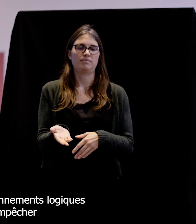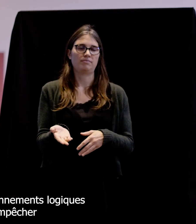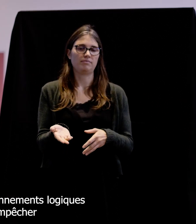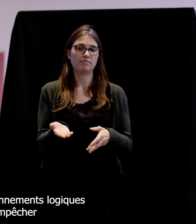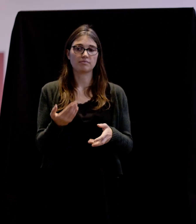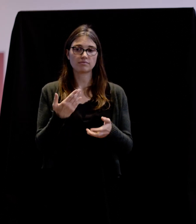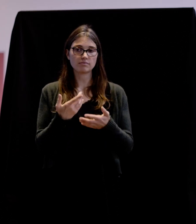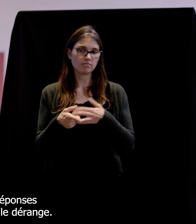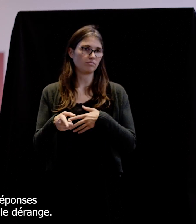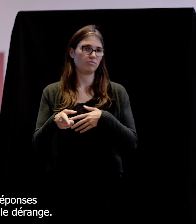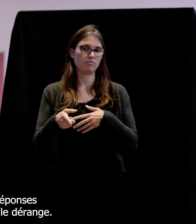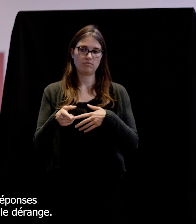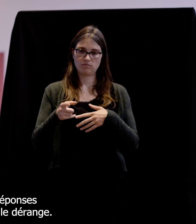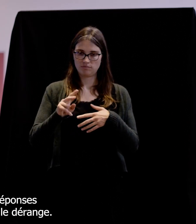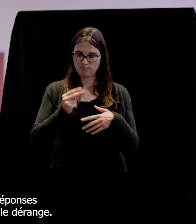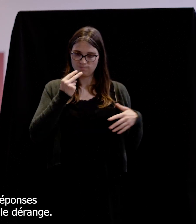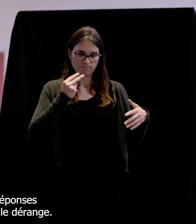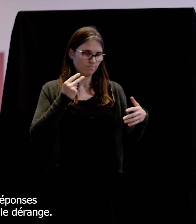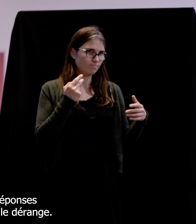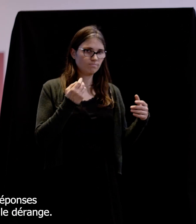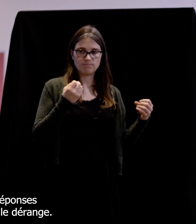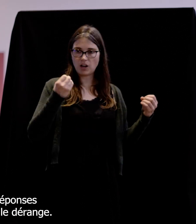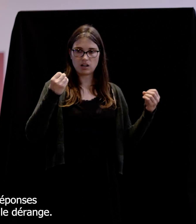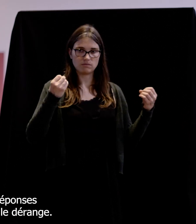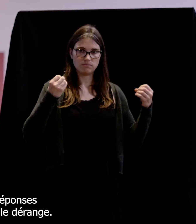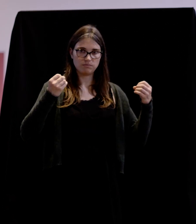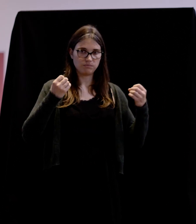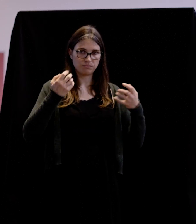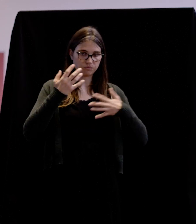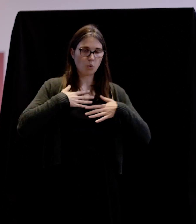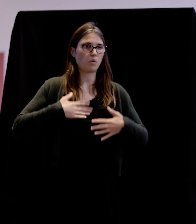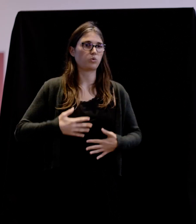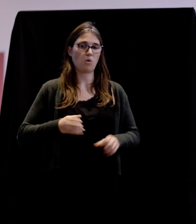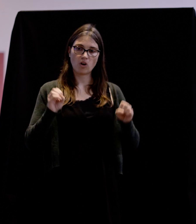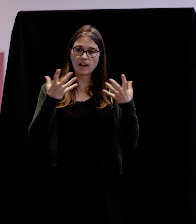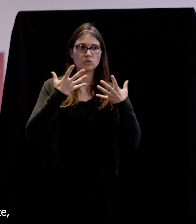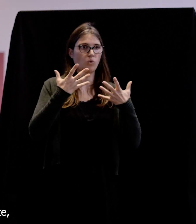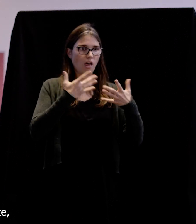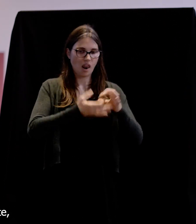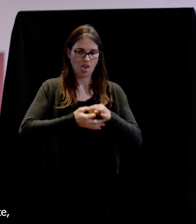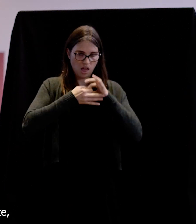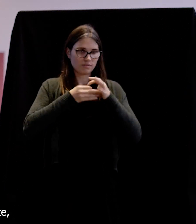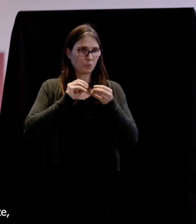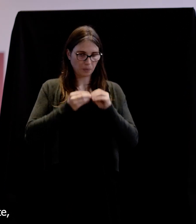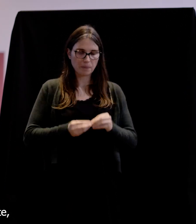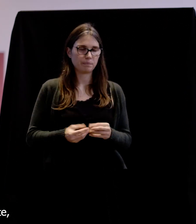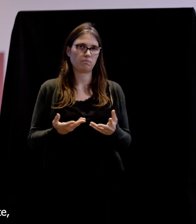vont l'empêcher d'avoir les réponses qu'il a à ce qui le dérange. Voilà.